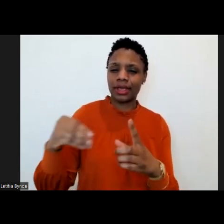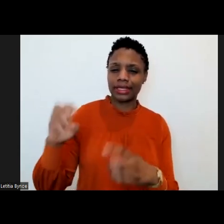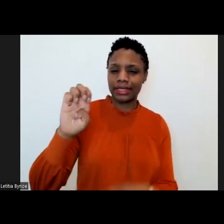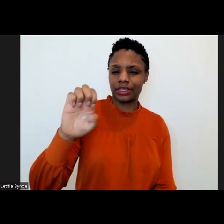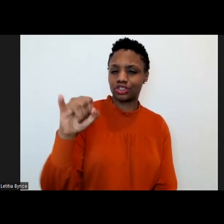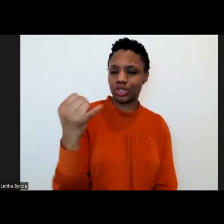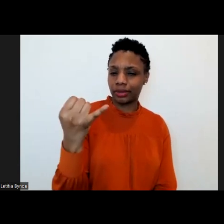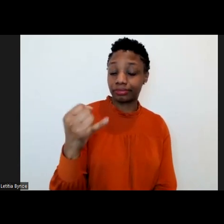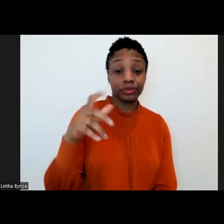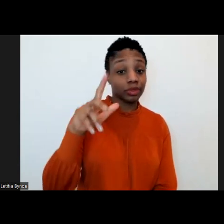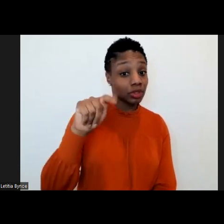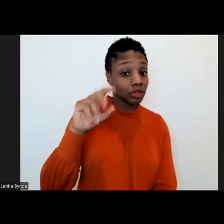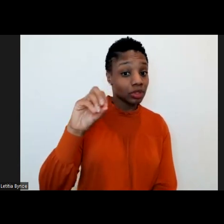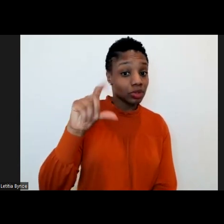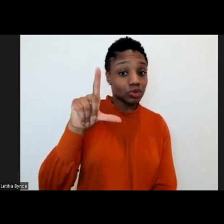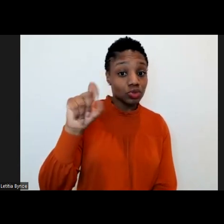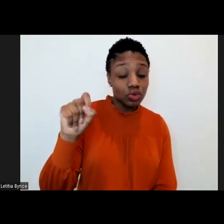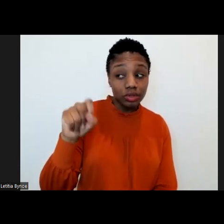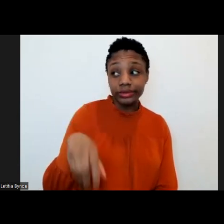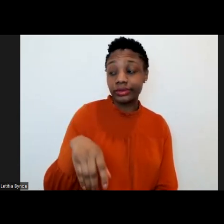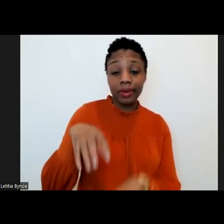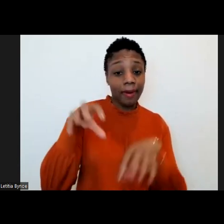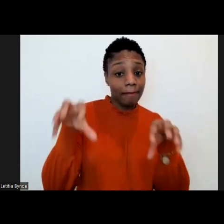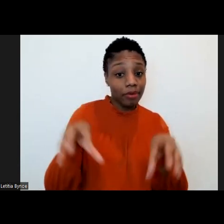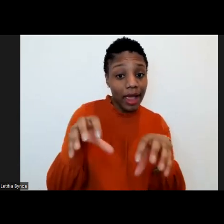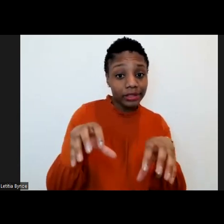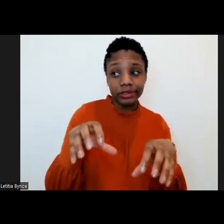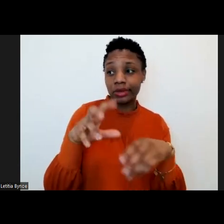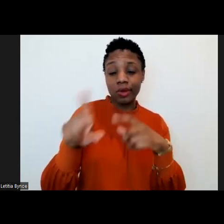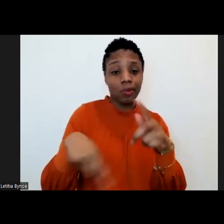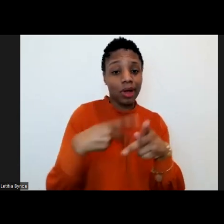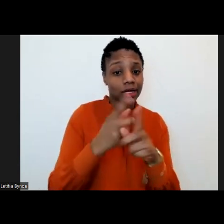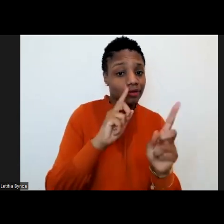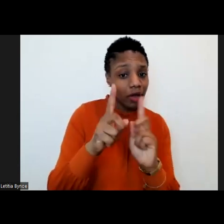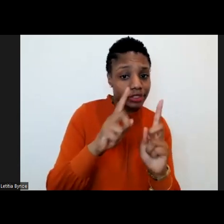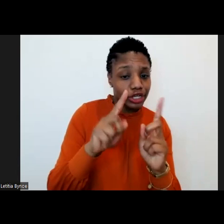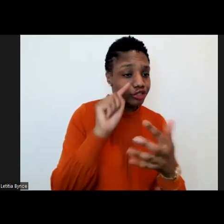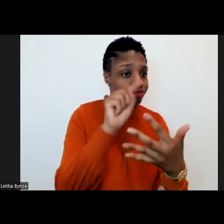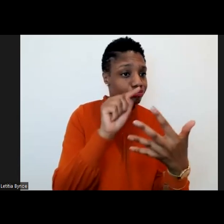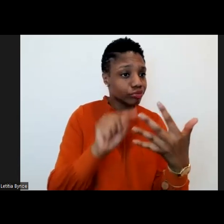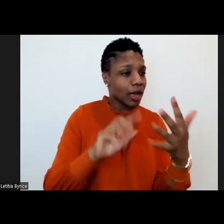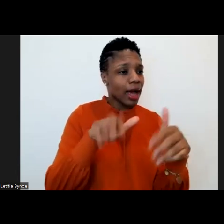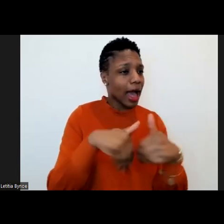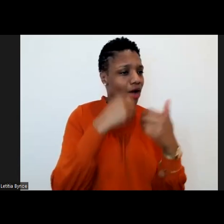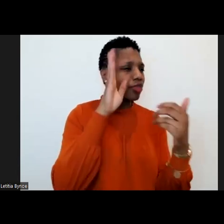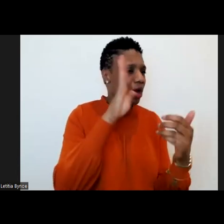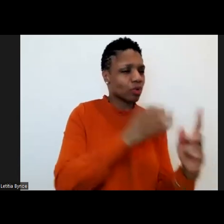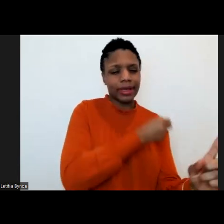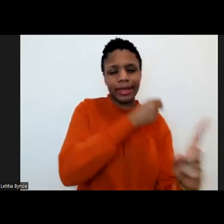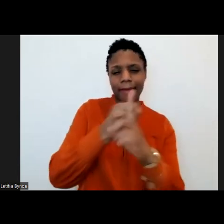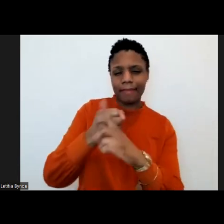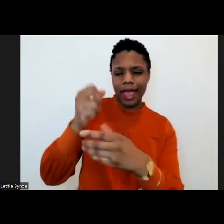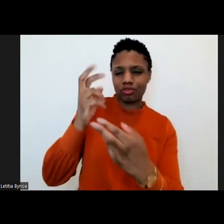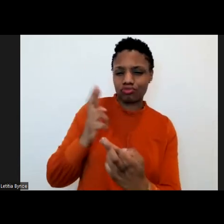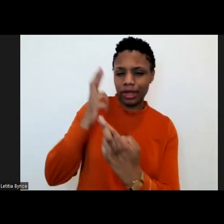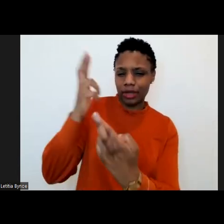está incorporando la justicia ambiental Cuáles son las herramientas Cuáles son las cosas que hablan en sus conversaciones y